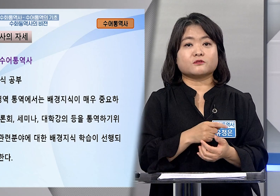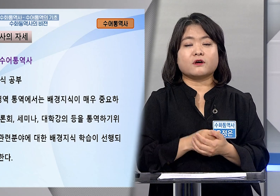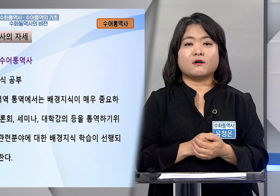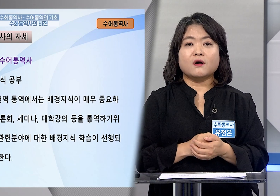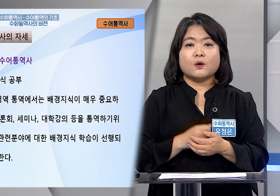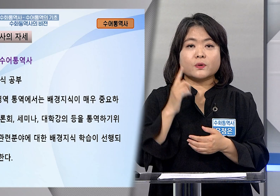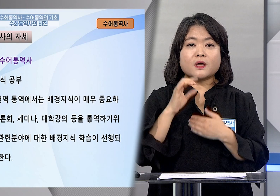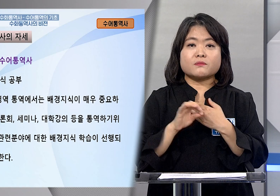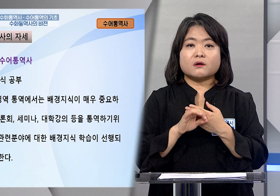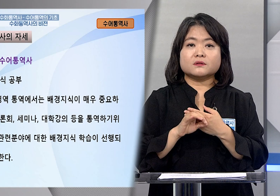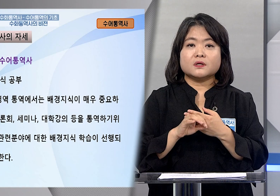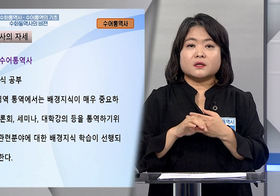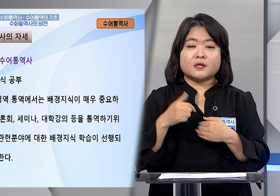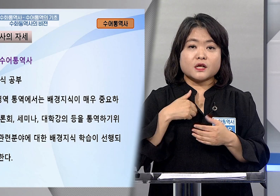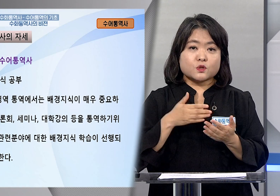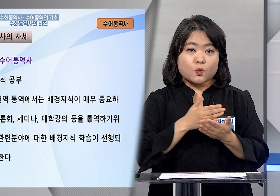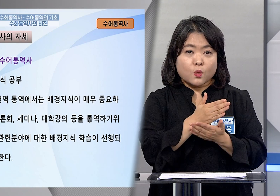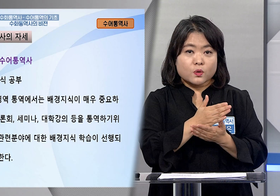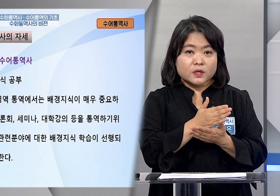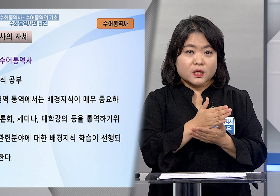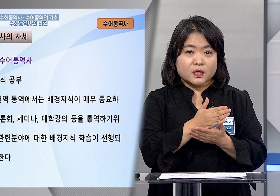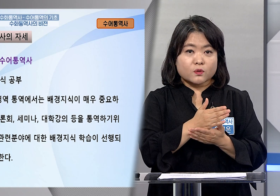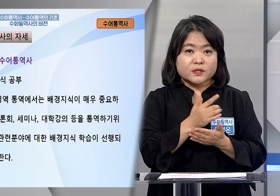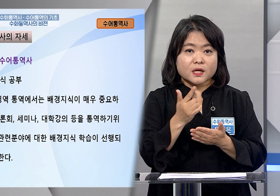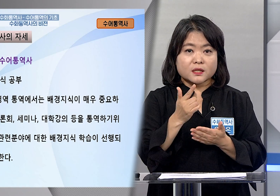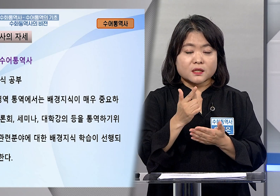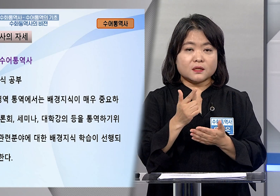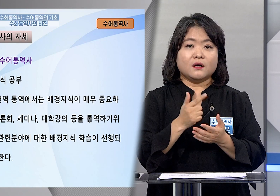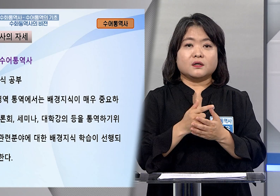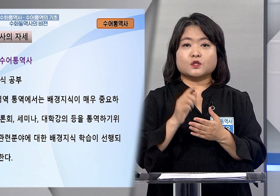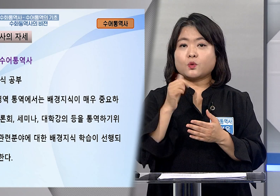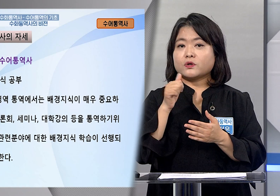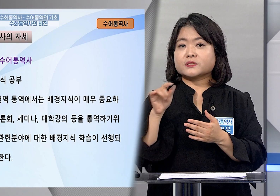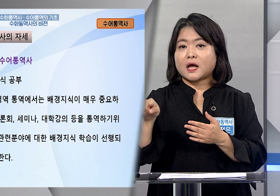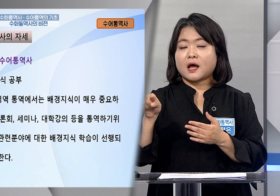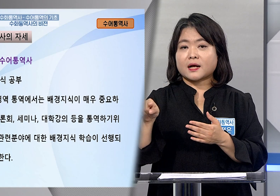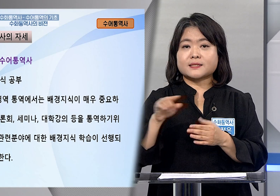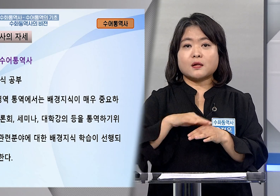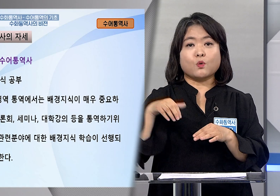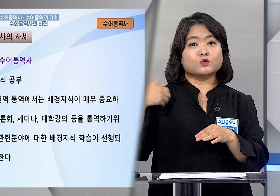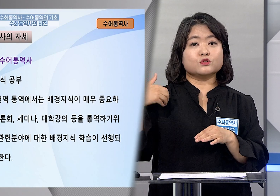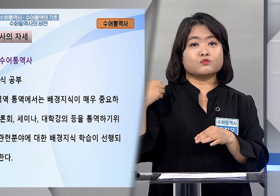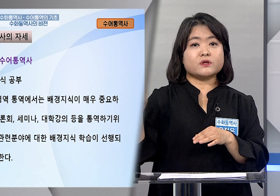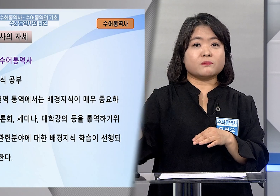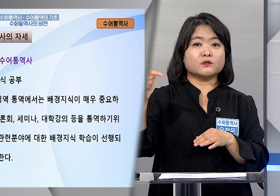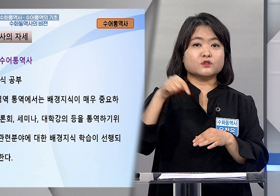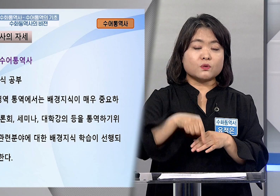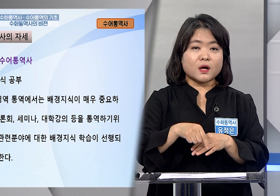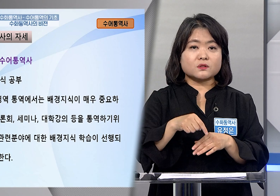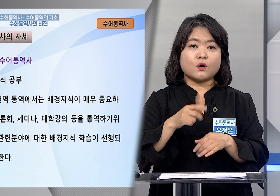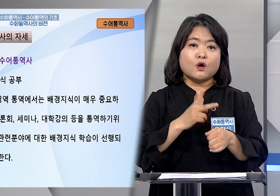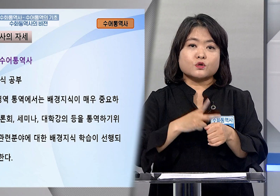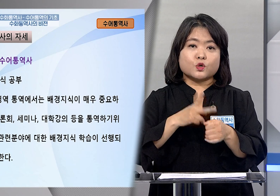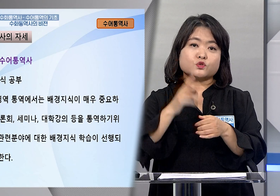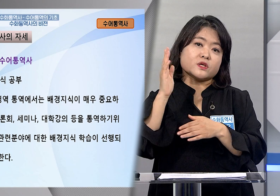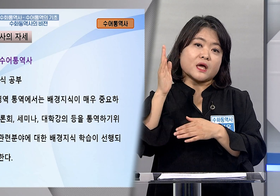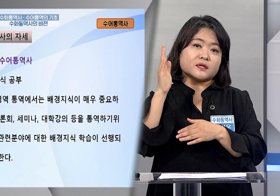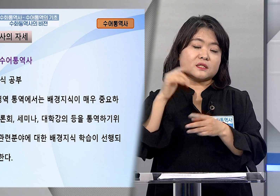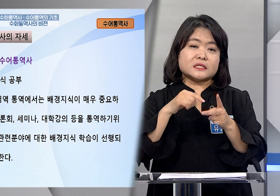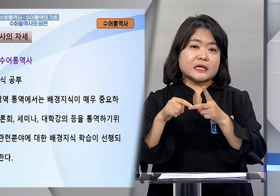같더라고요. 왜냐하면 내 전공이 굉장히 이 통역사가 잘 모르는 분야면 들어와서 교수의 이야기 이해가